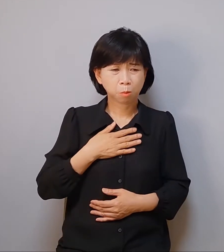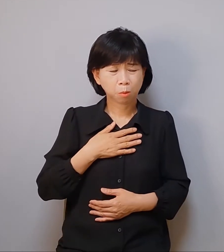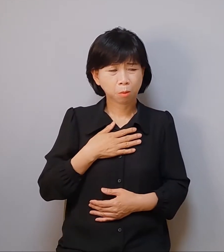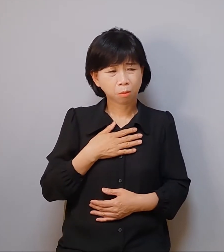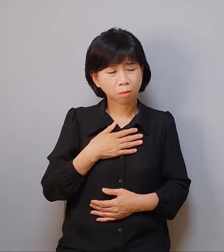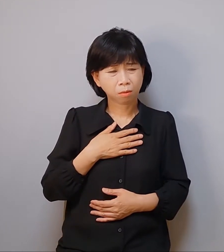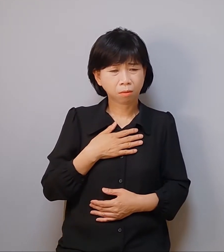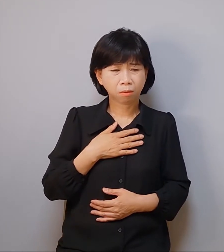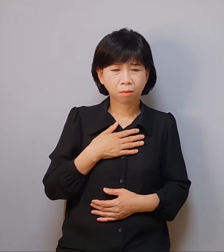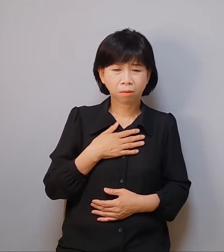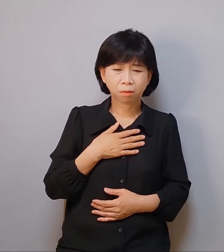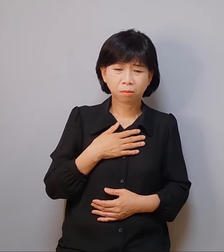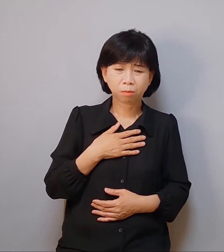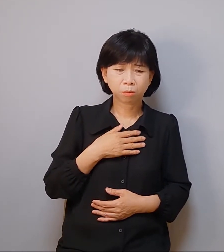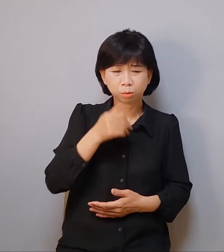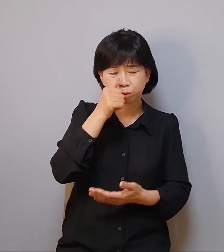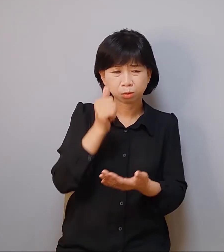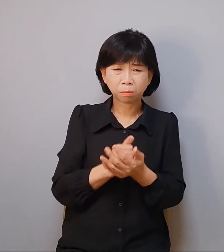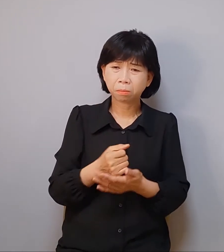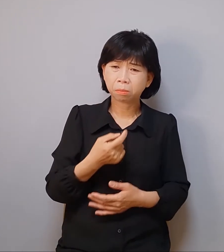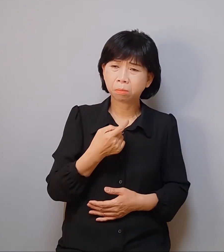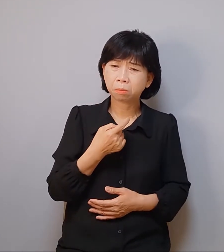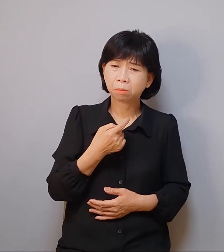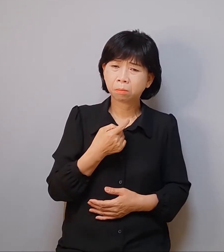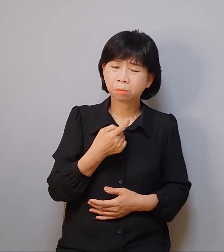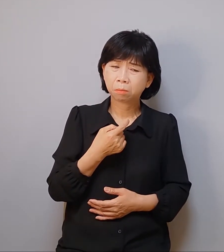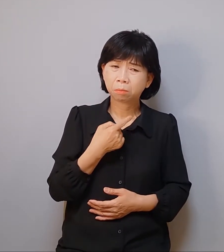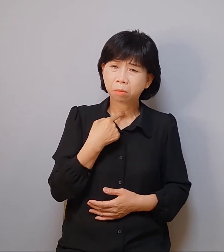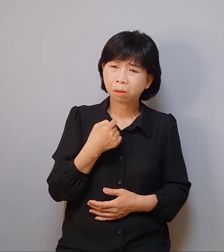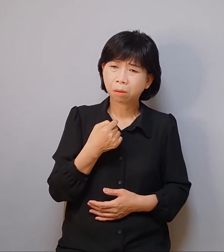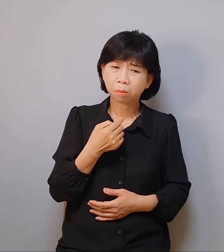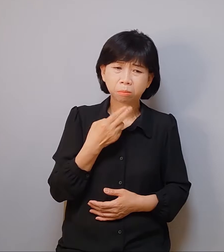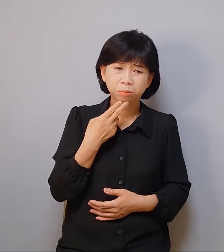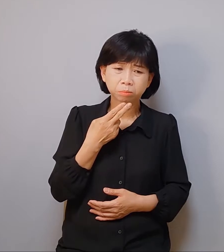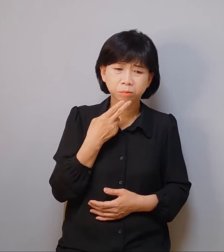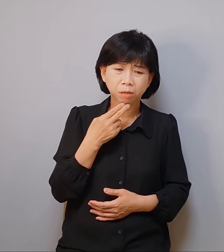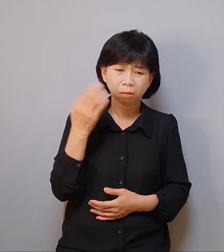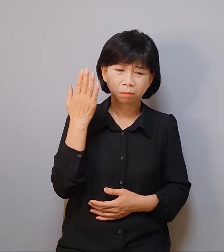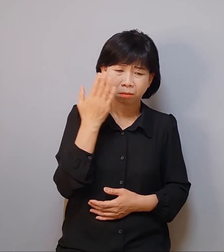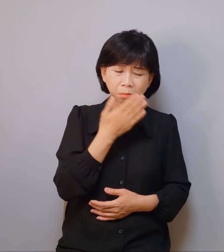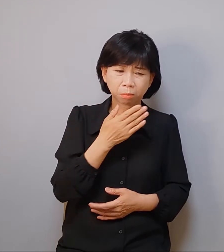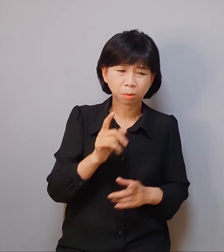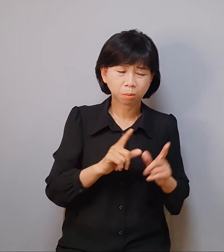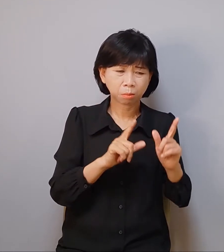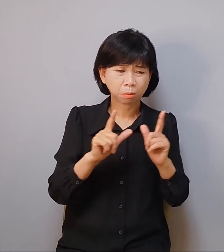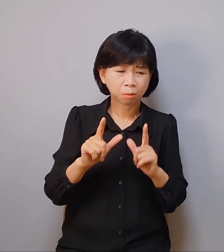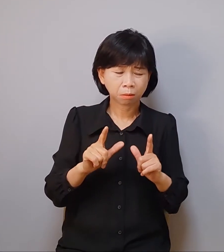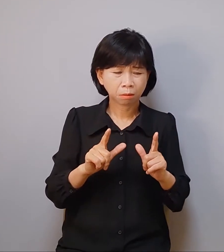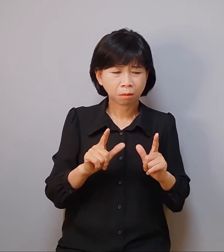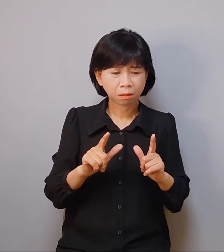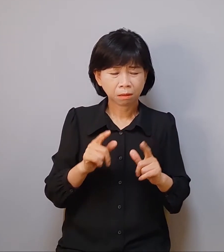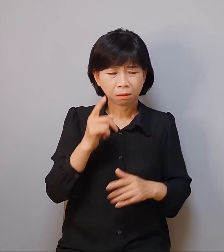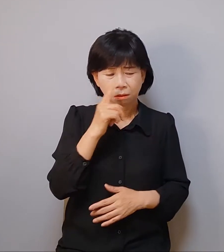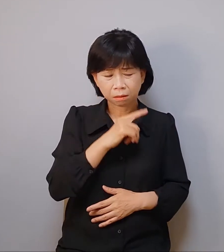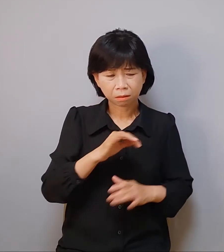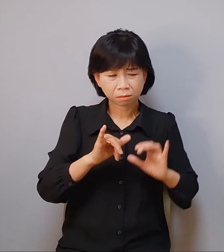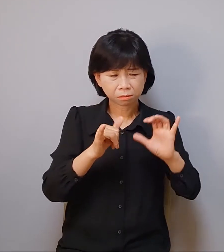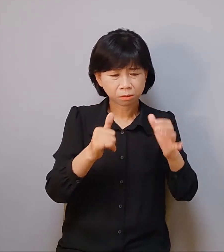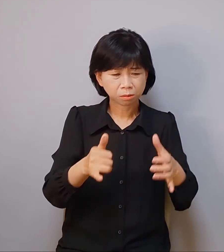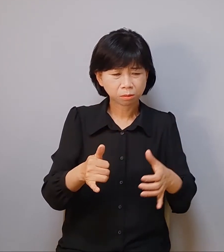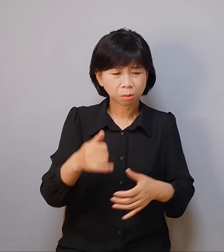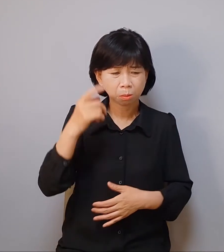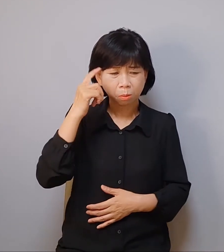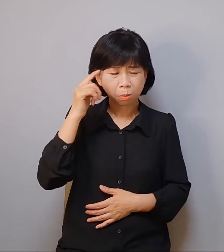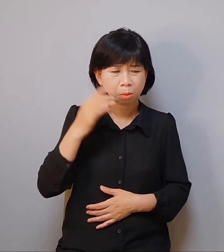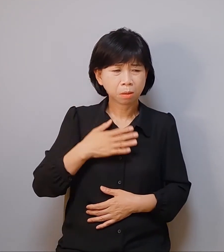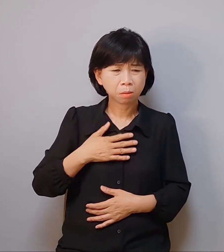걸까? 이 악한 세상, 이 끔찍한 세상, 왜 내가 죽어야 한단